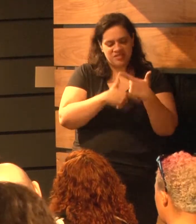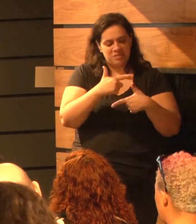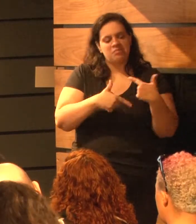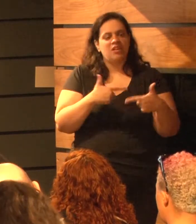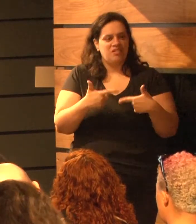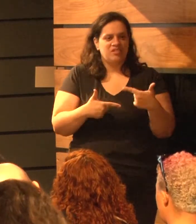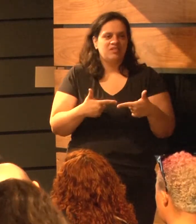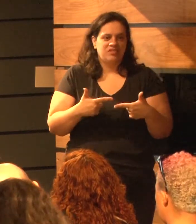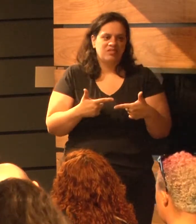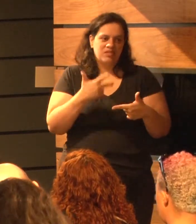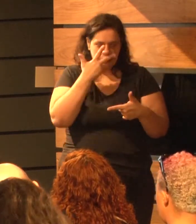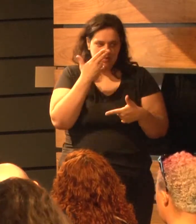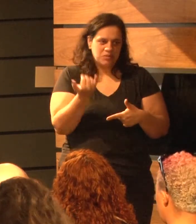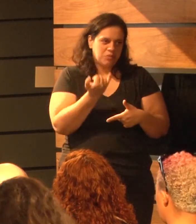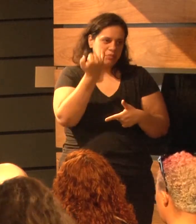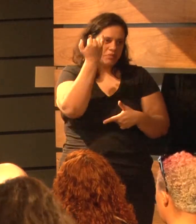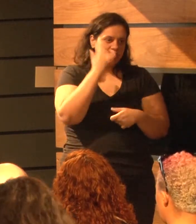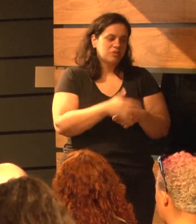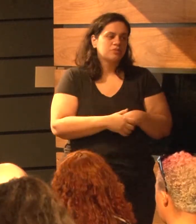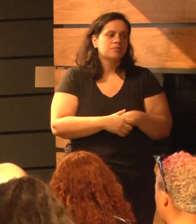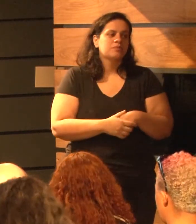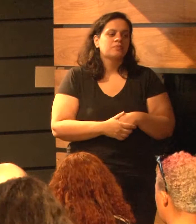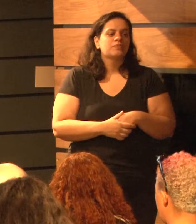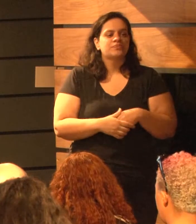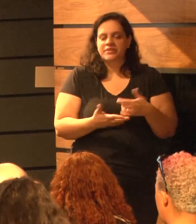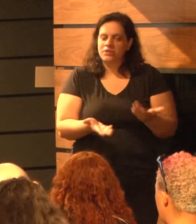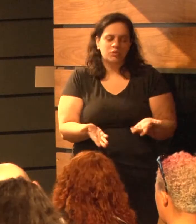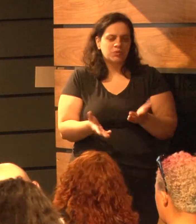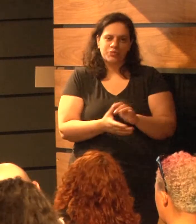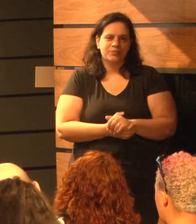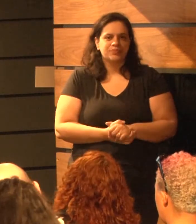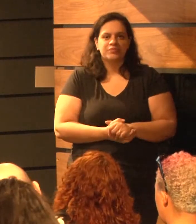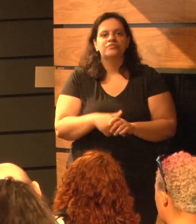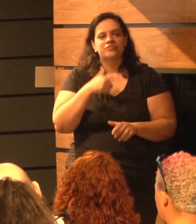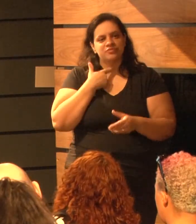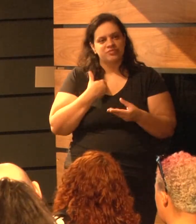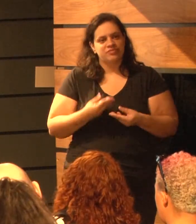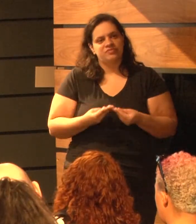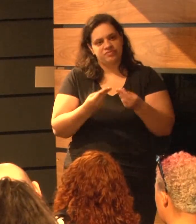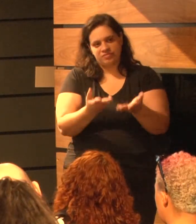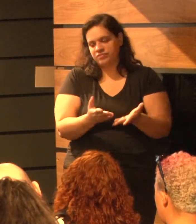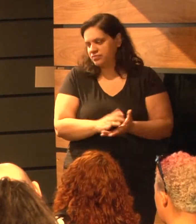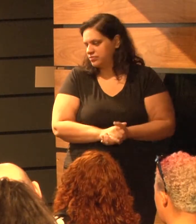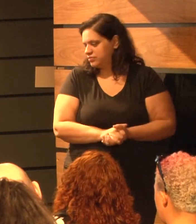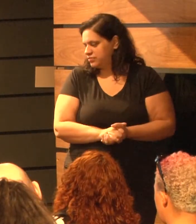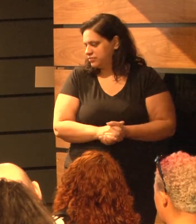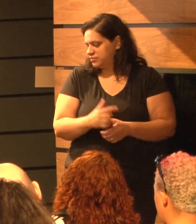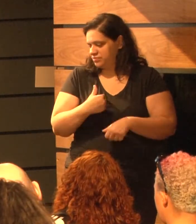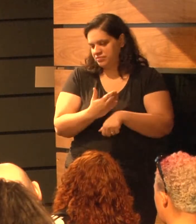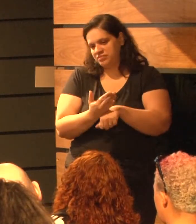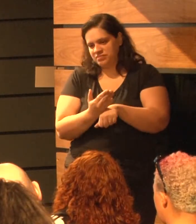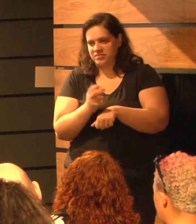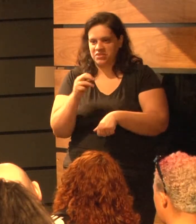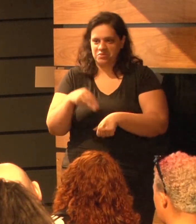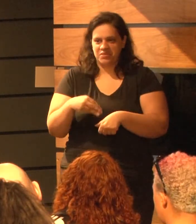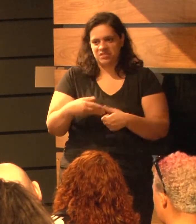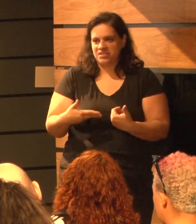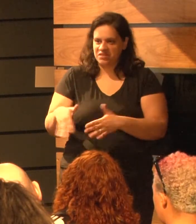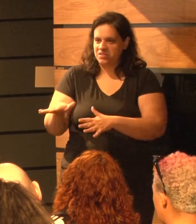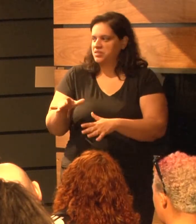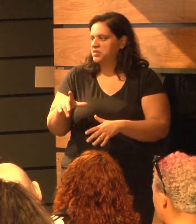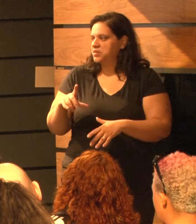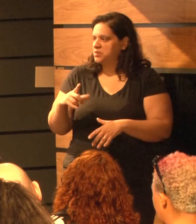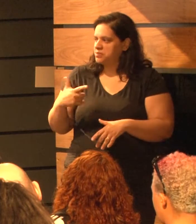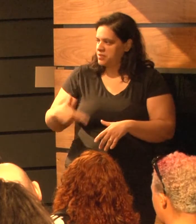acho que é importante. E é isso, eu queria deixar esses meus 5 minutos aqui para uma